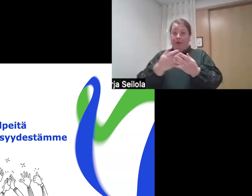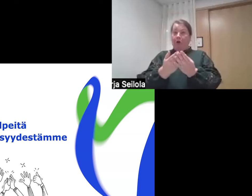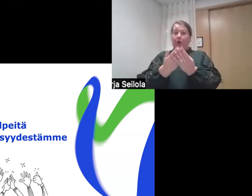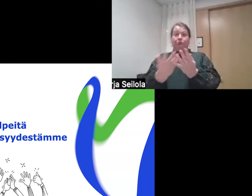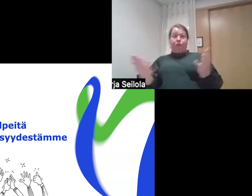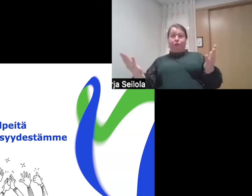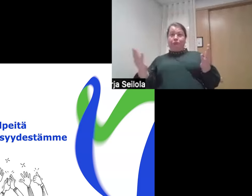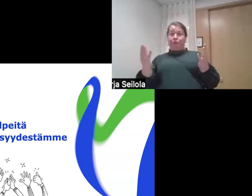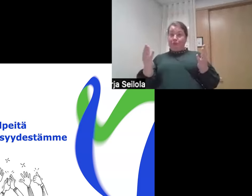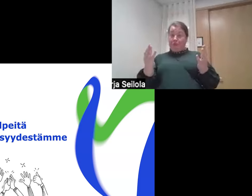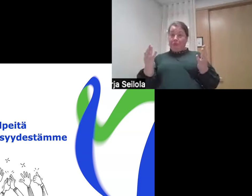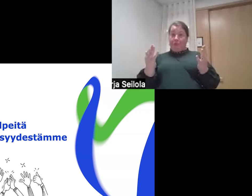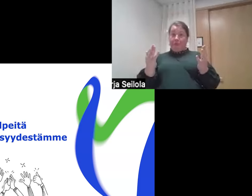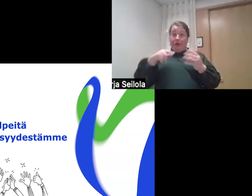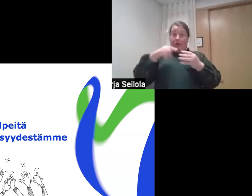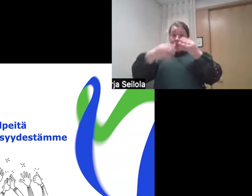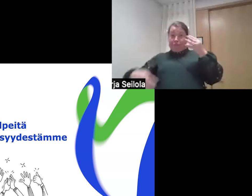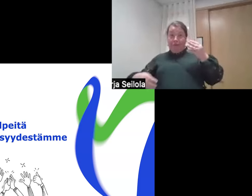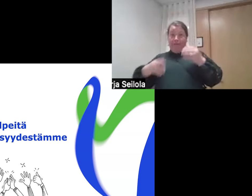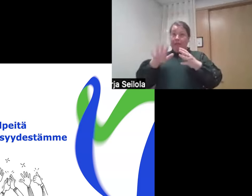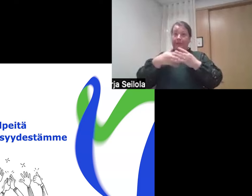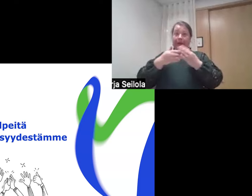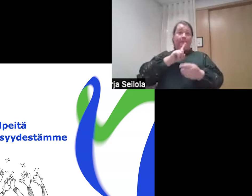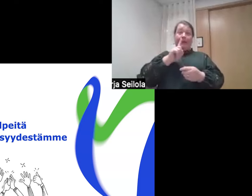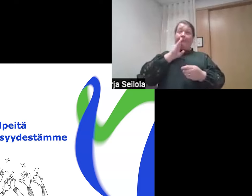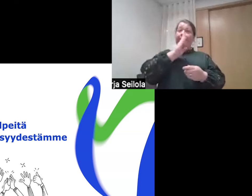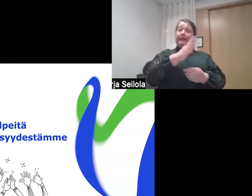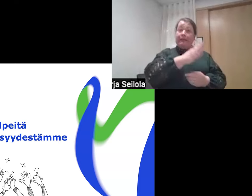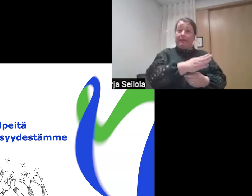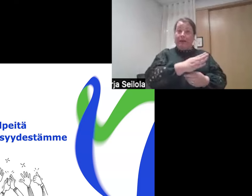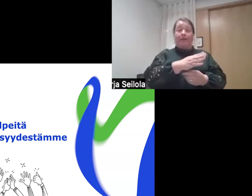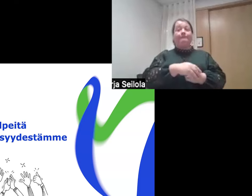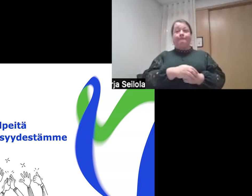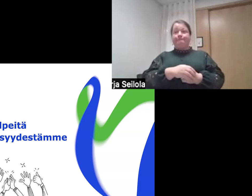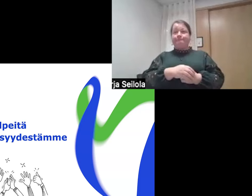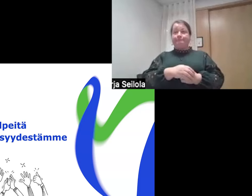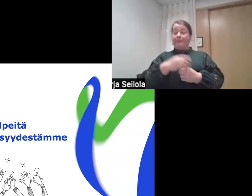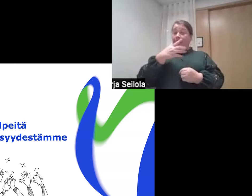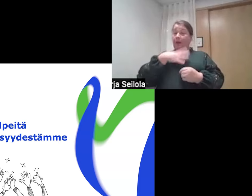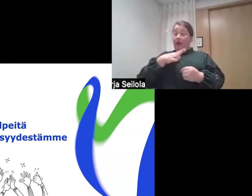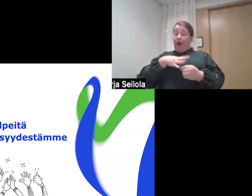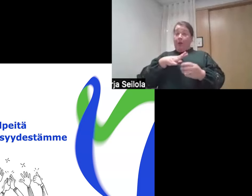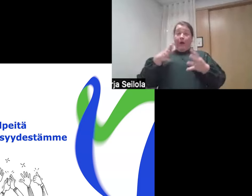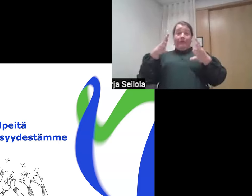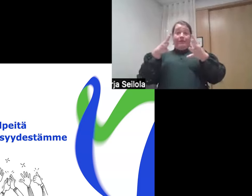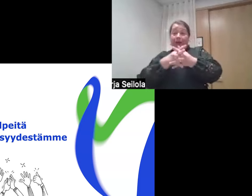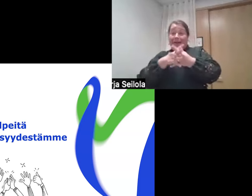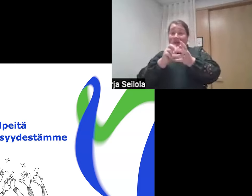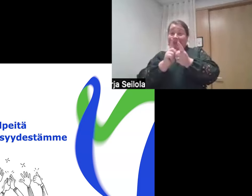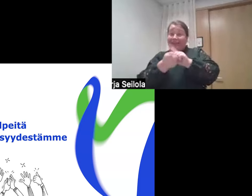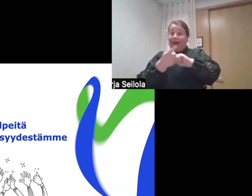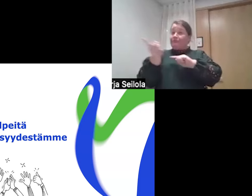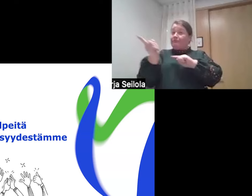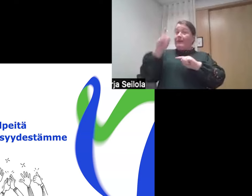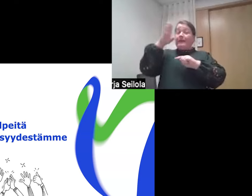vähän miettinyt, että toisaalta viittomakieliä, eihän meitä ole pelkästään kaksi. Niitä voi olla monia viittomakieliä, että jos